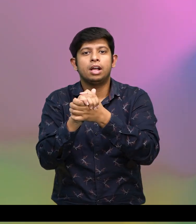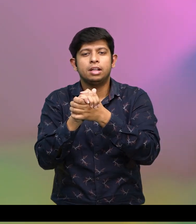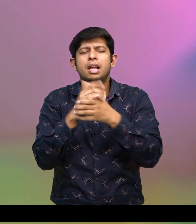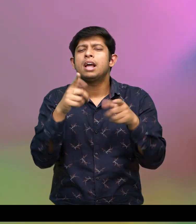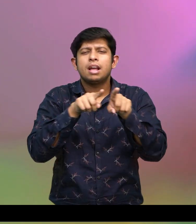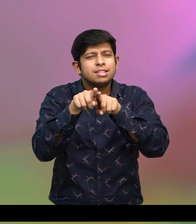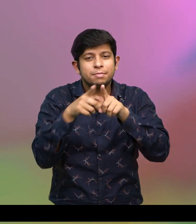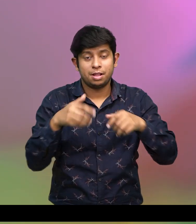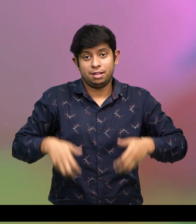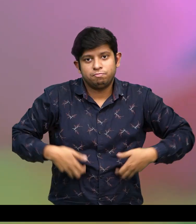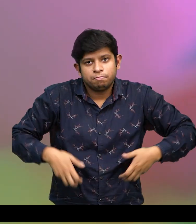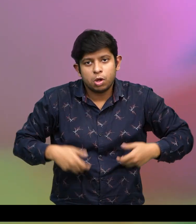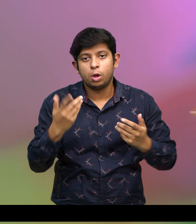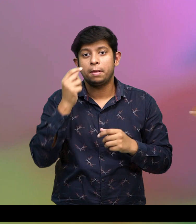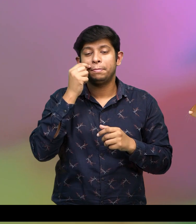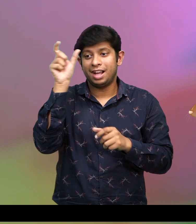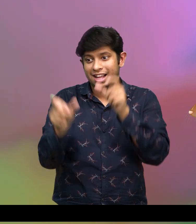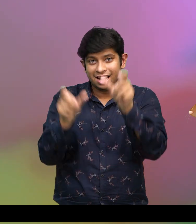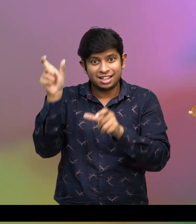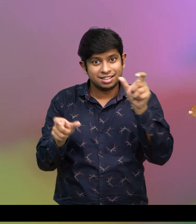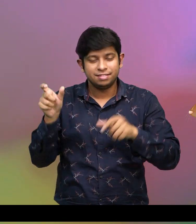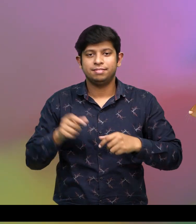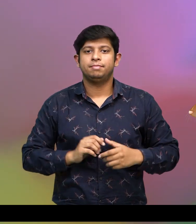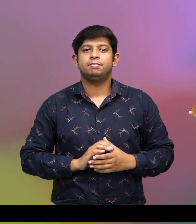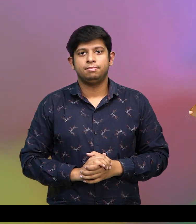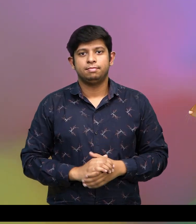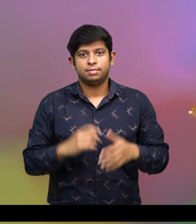ఉదాహరణ కోతి, మనిషి, ఎలుకలు.